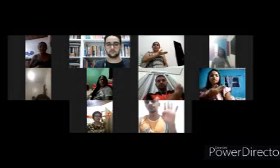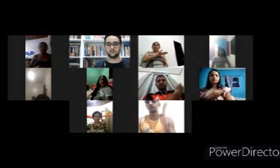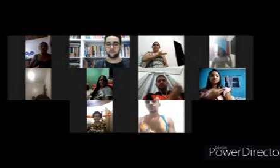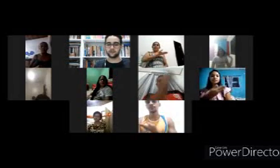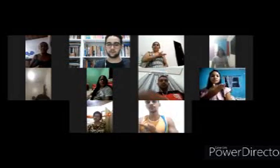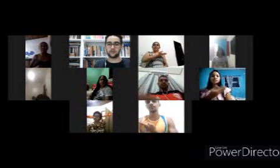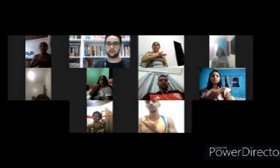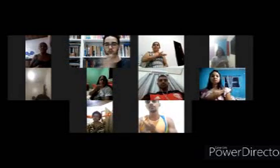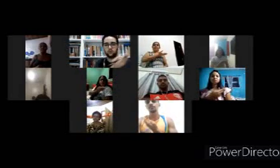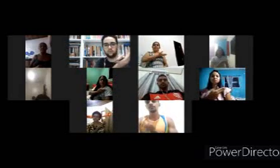Mesmo de amigo.